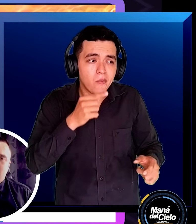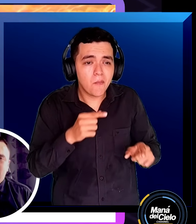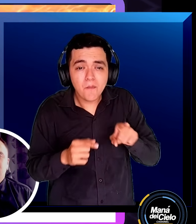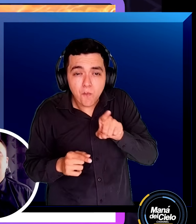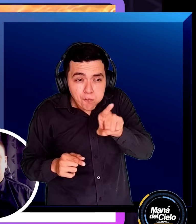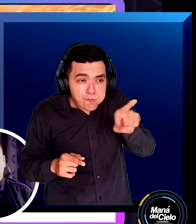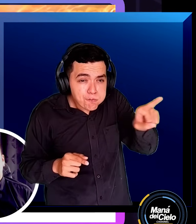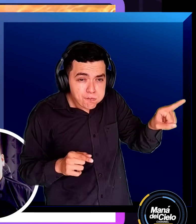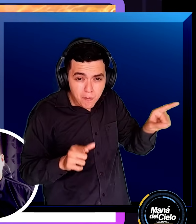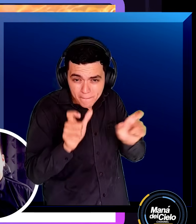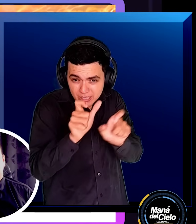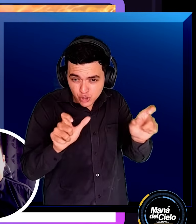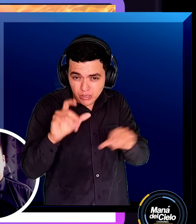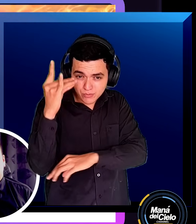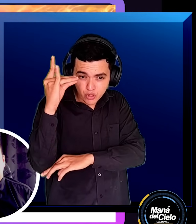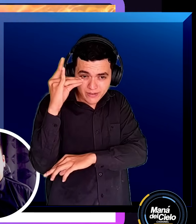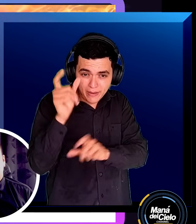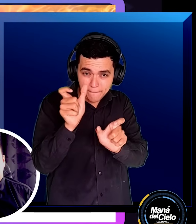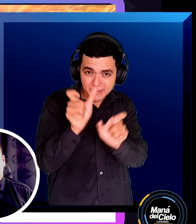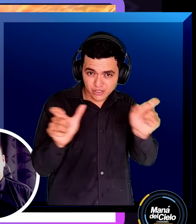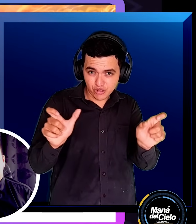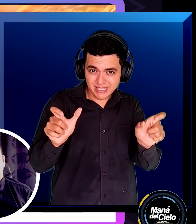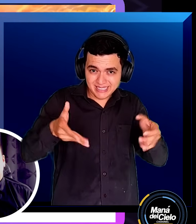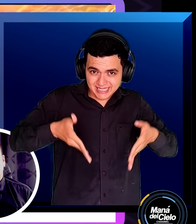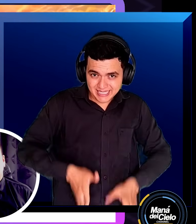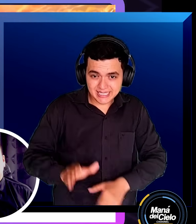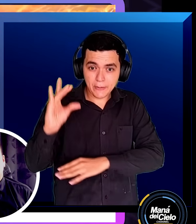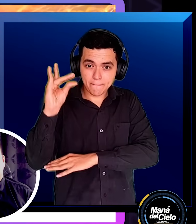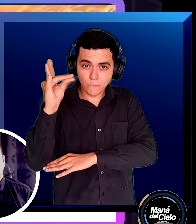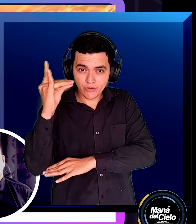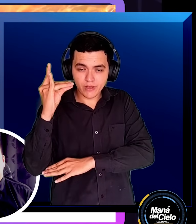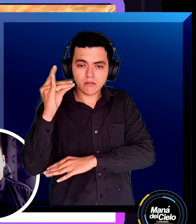¿Cuántos pañuelitos quedan mojados